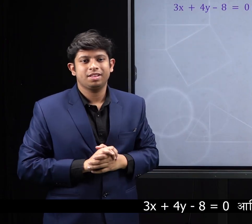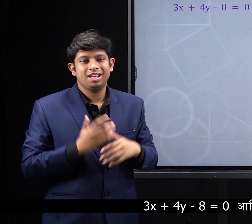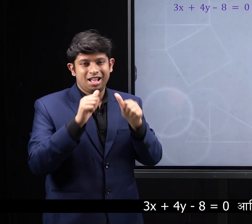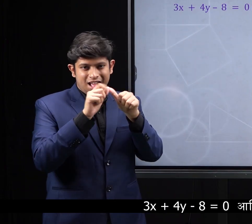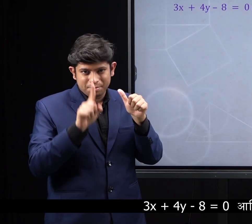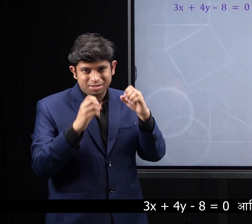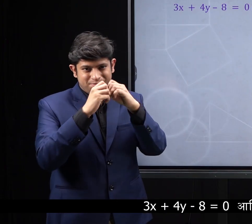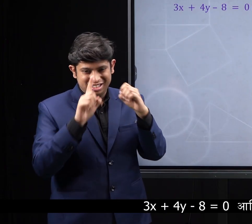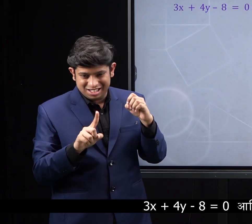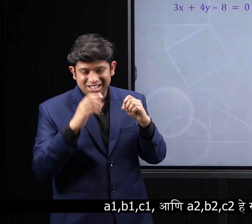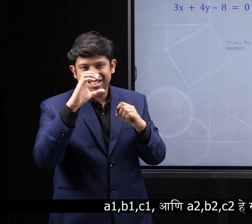16 equal to 0.